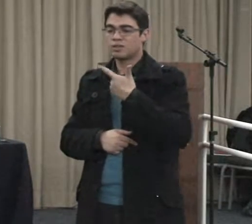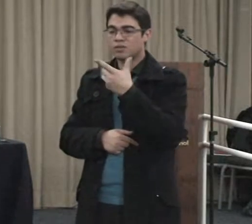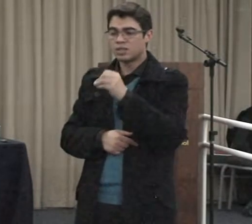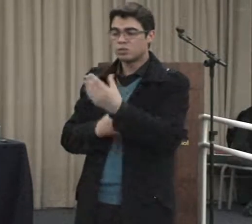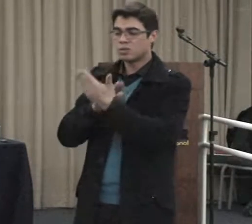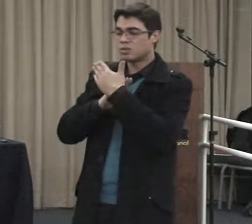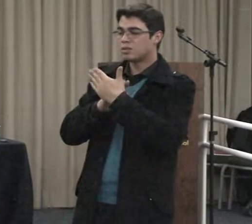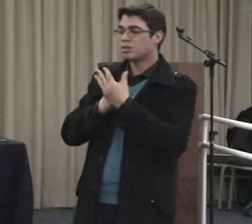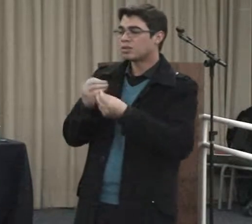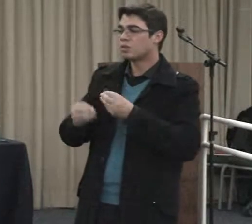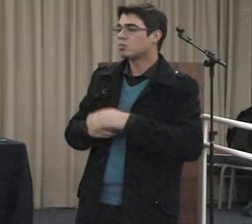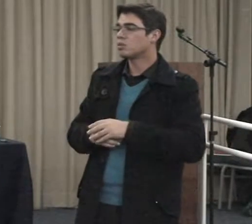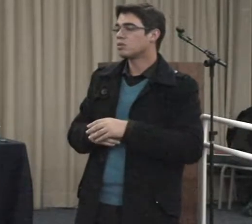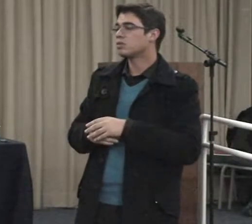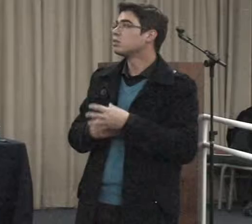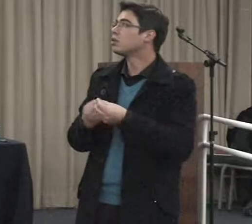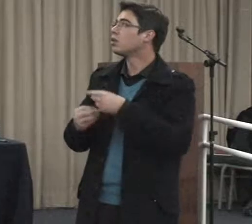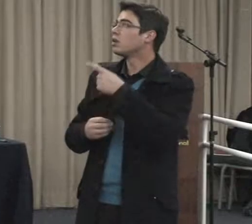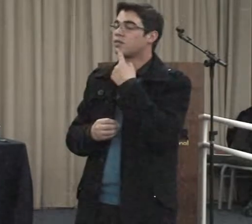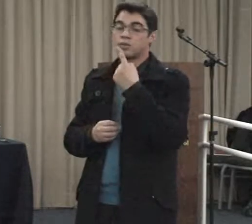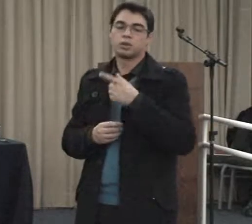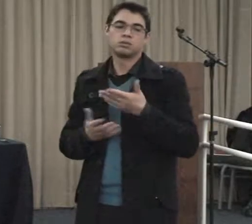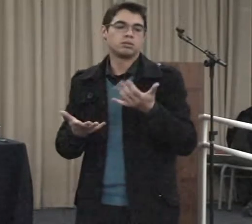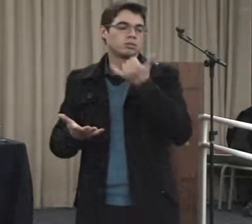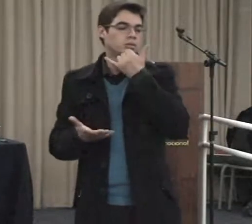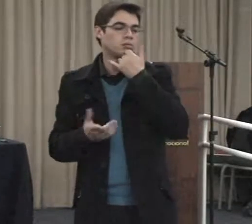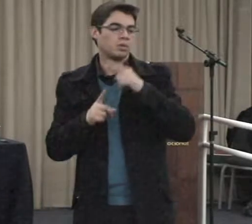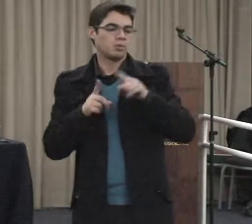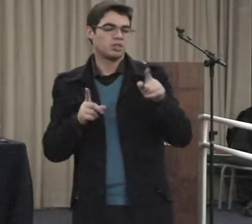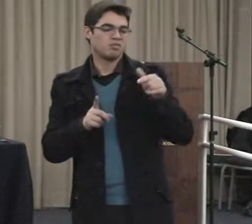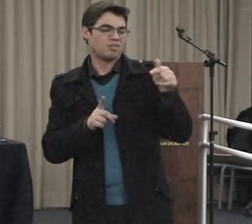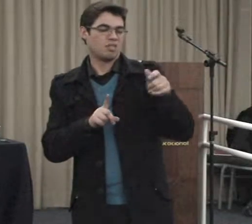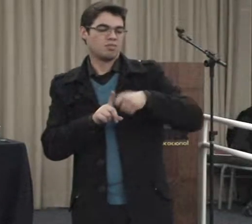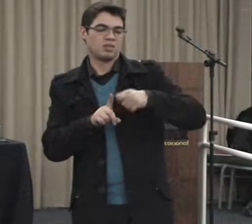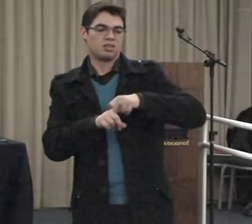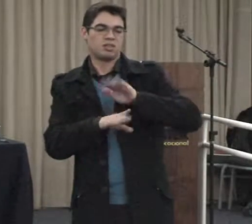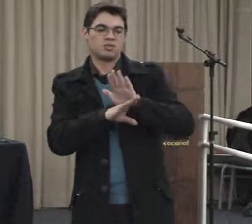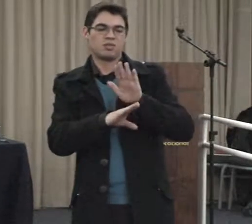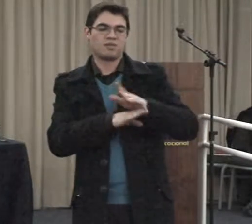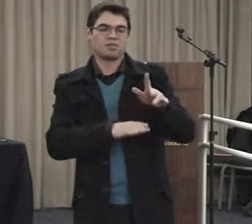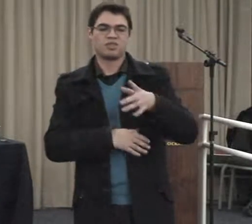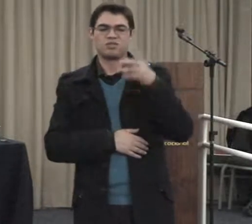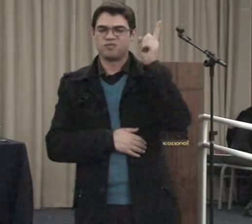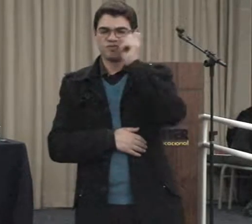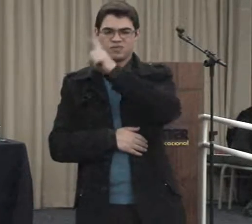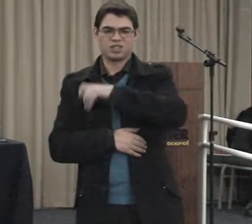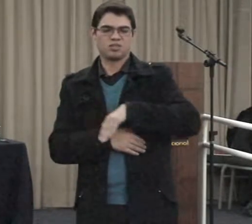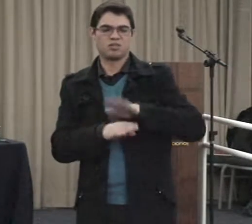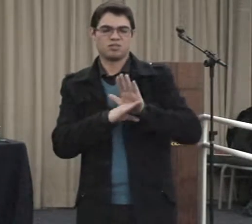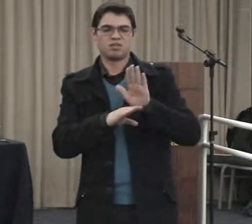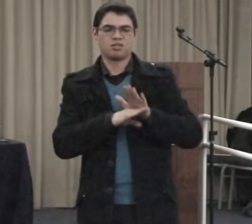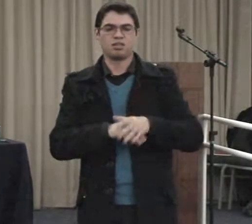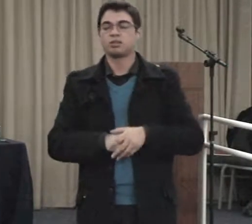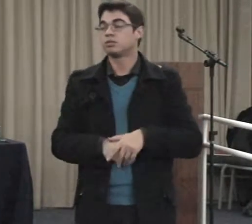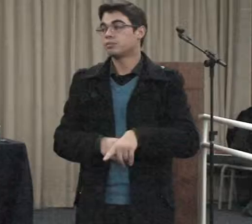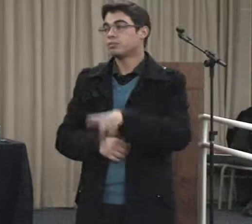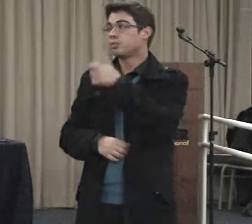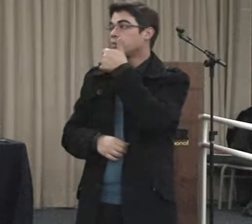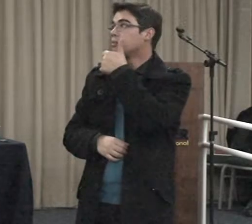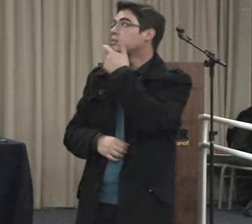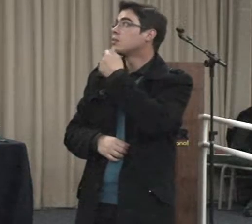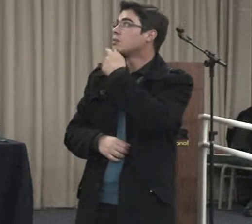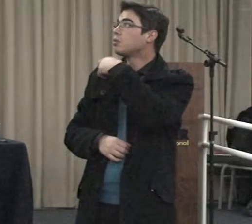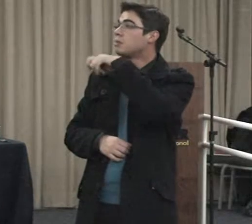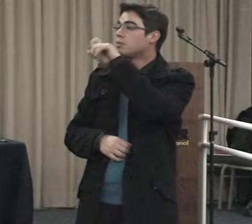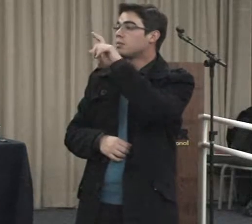Tá, mas vai ser difícil por 4, 5, 6, 7 meses. Vai ser bem difícil. Sabe, eu estou tendo a impressão muito forte de que a